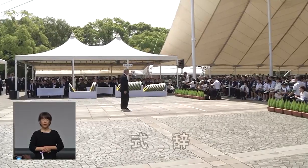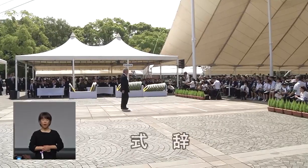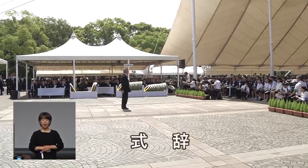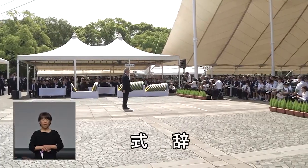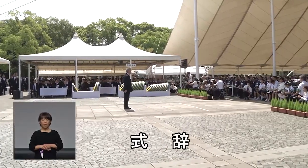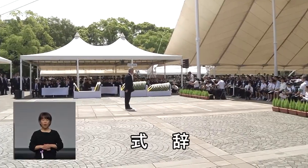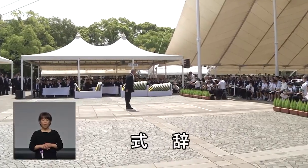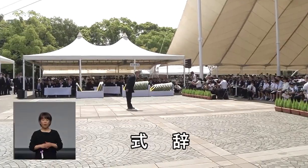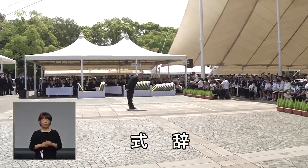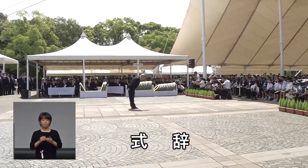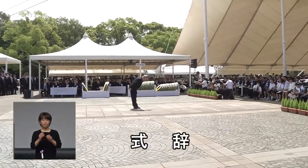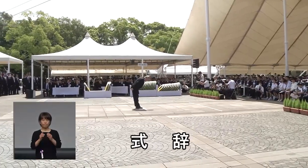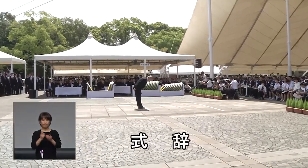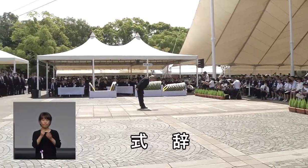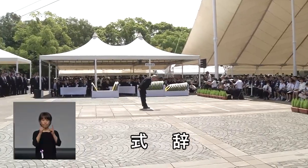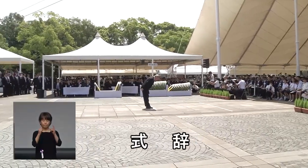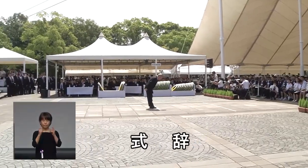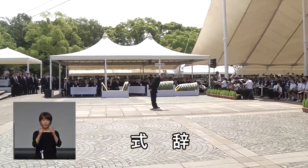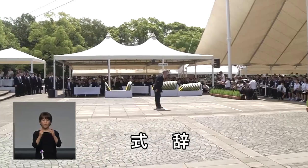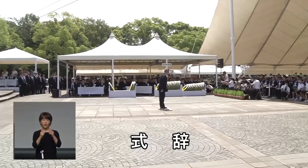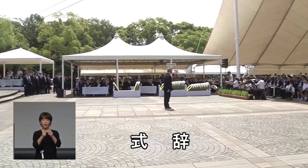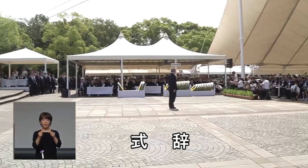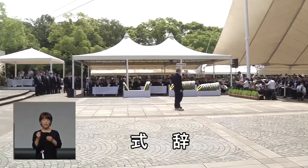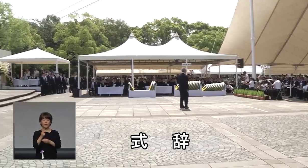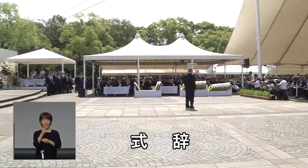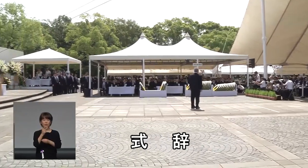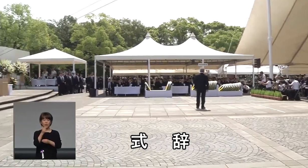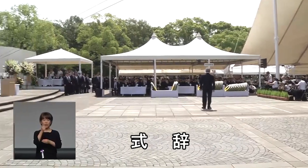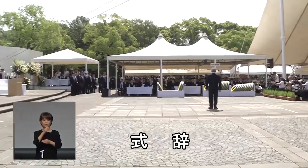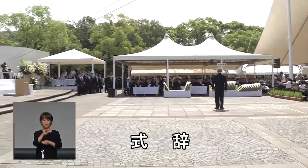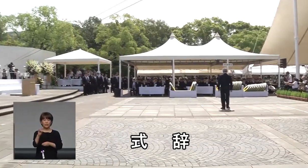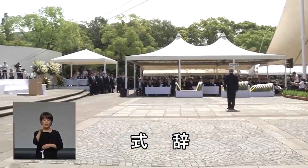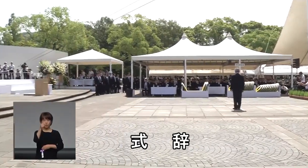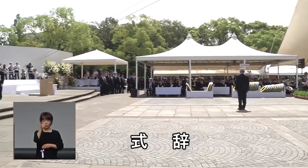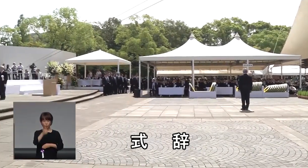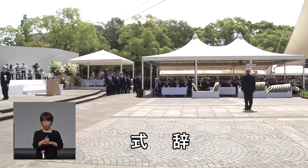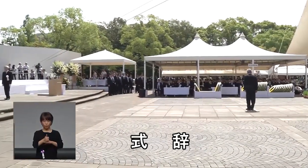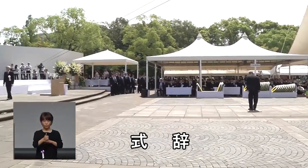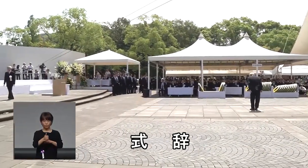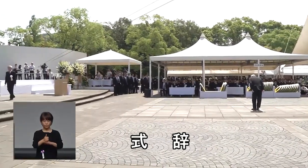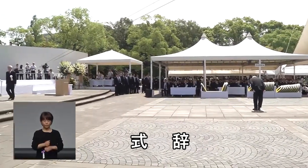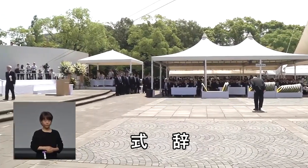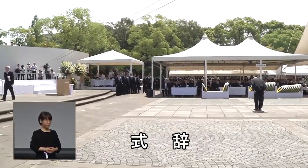敷地長崎市議会議長いなくなって